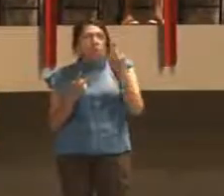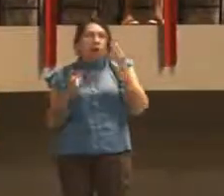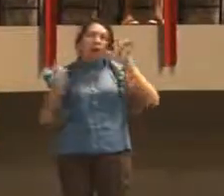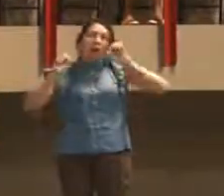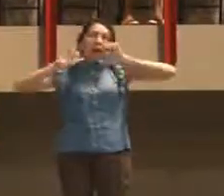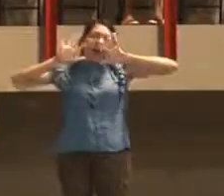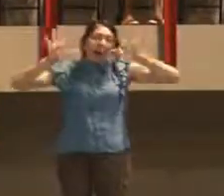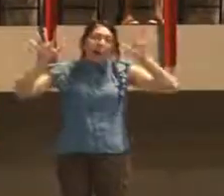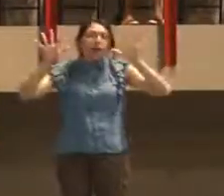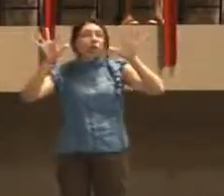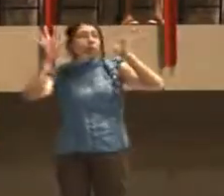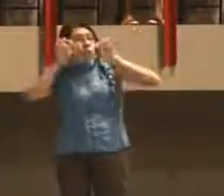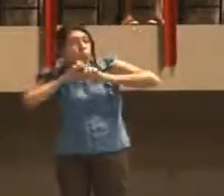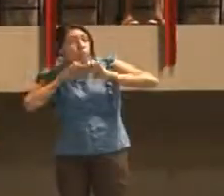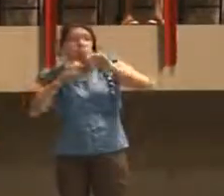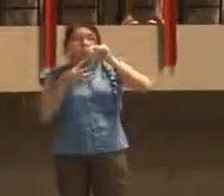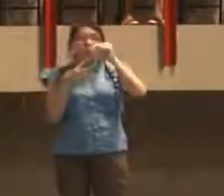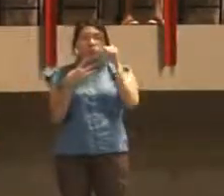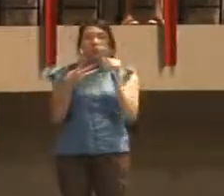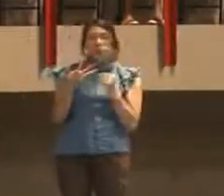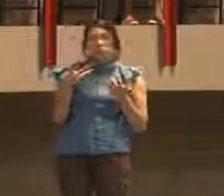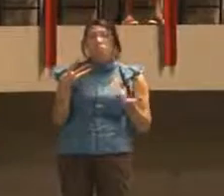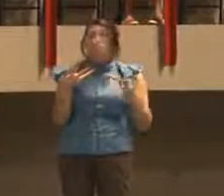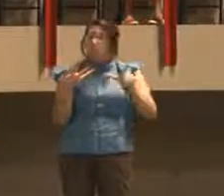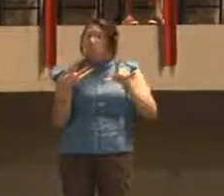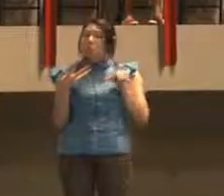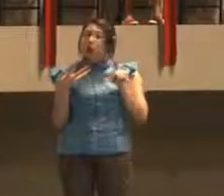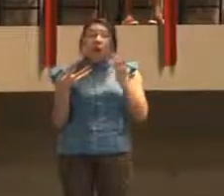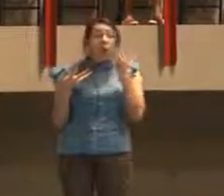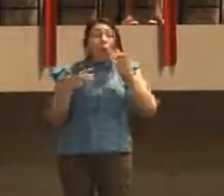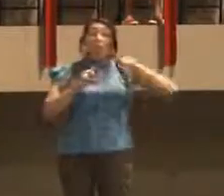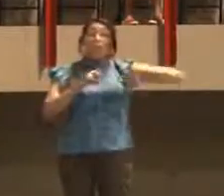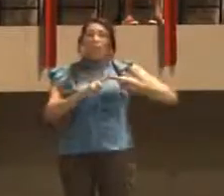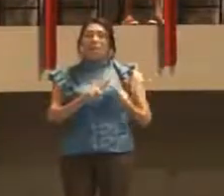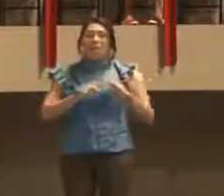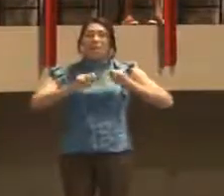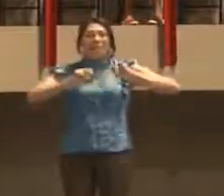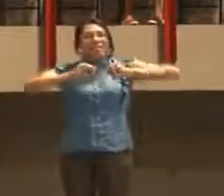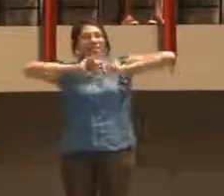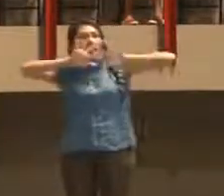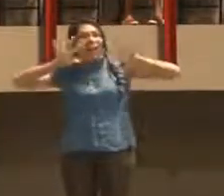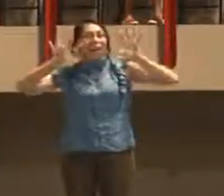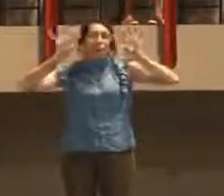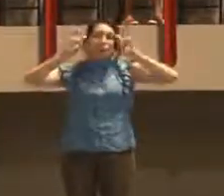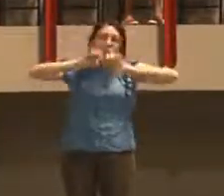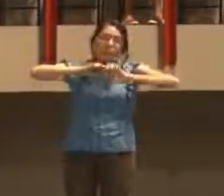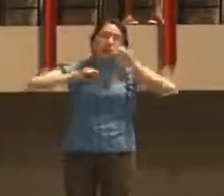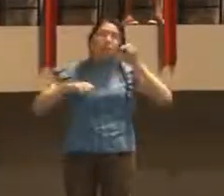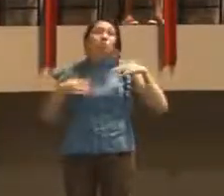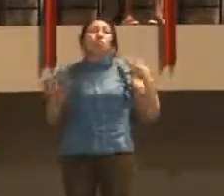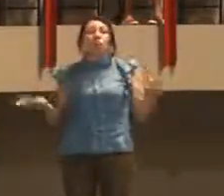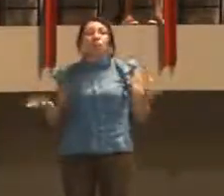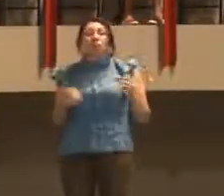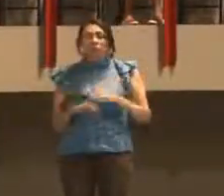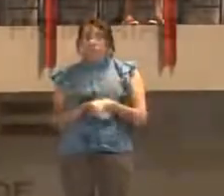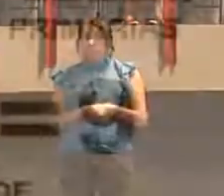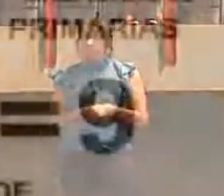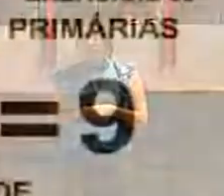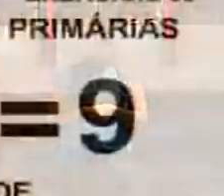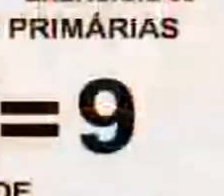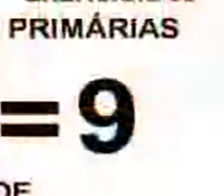quê? Escura. Então, vou escolher a cor e a tonalidade, certo? Depois que a gente multiplica, o resultado deu quanto